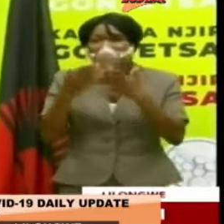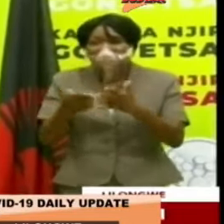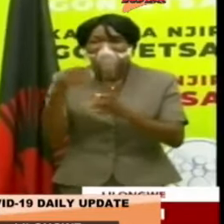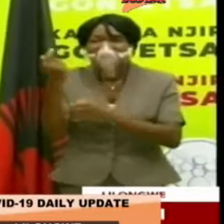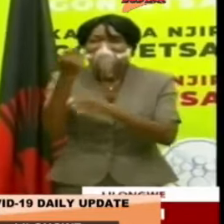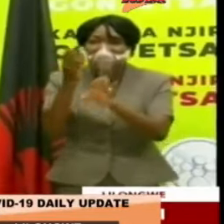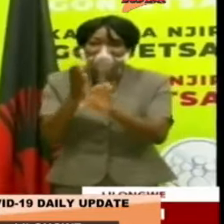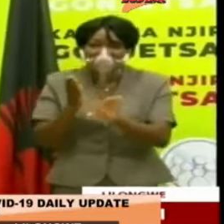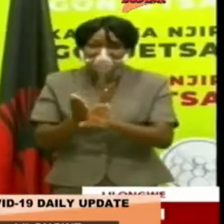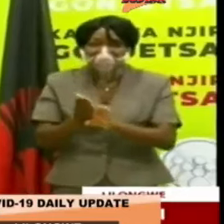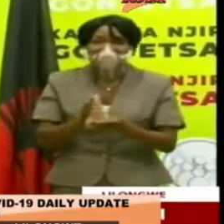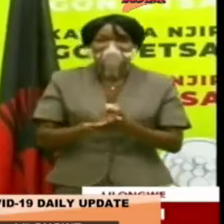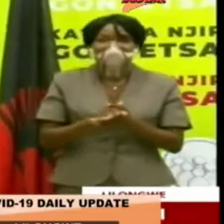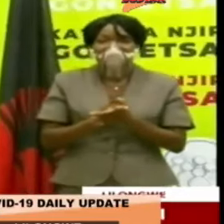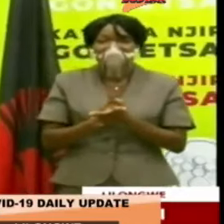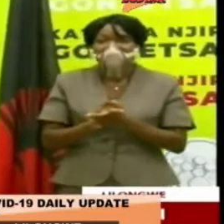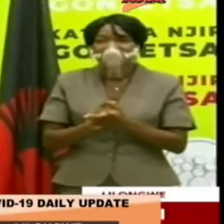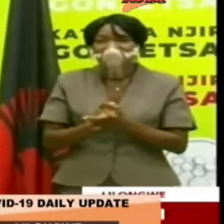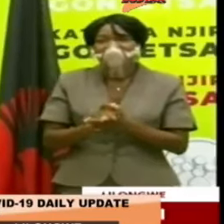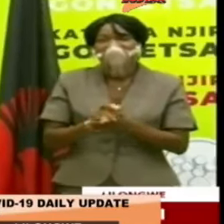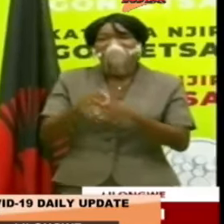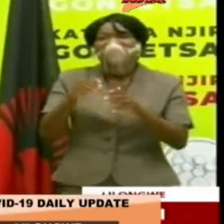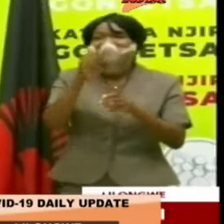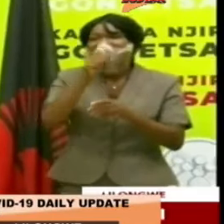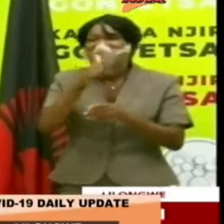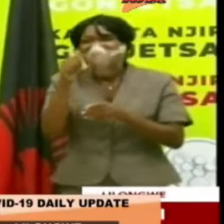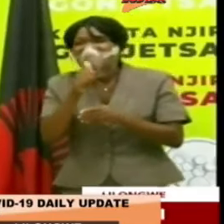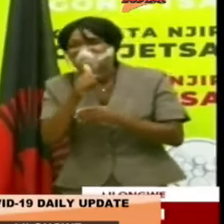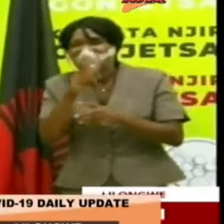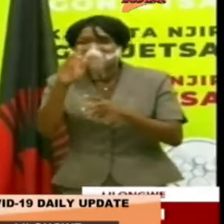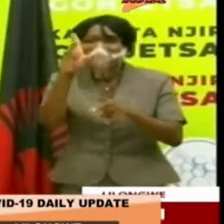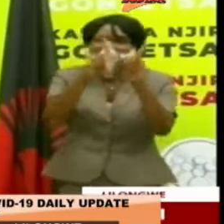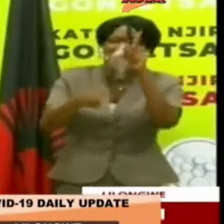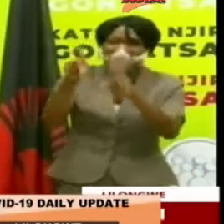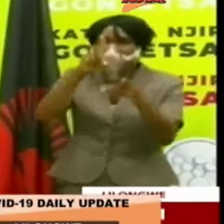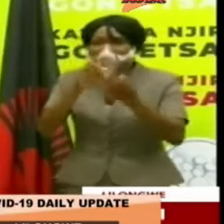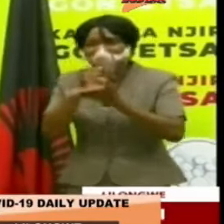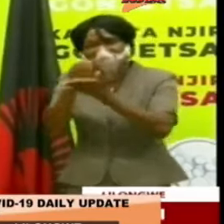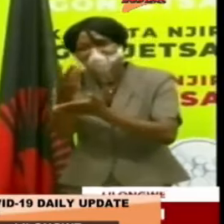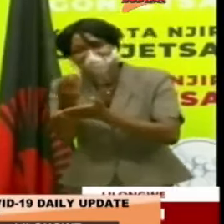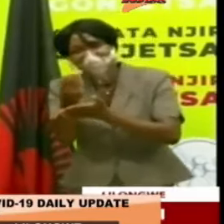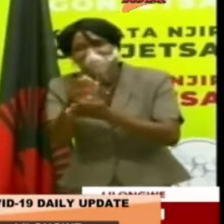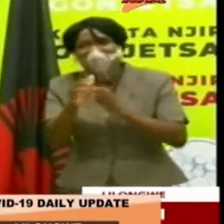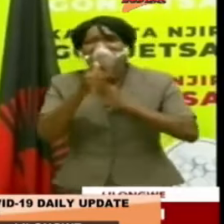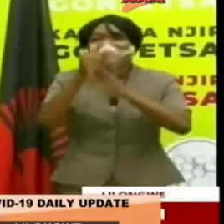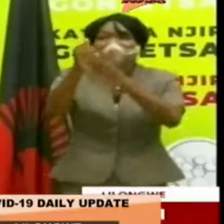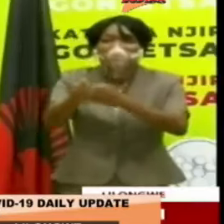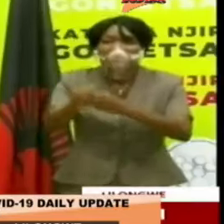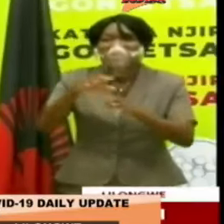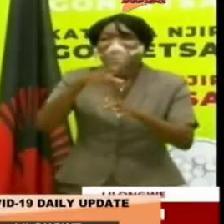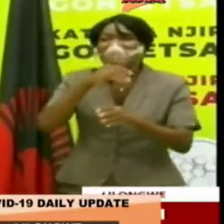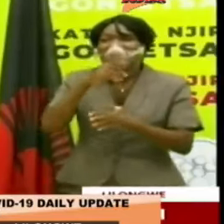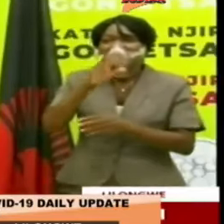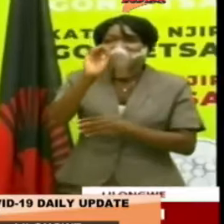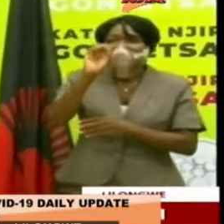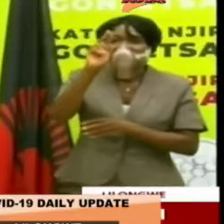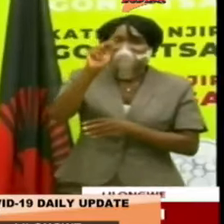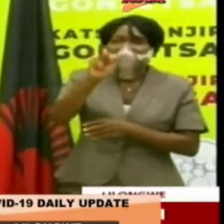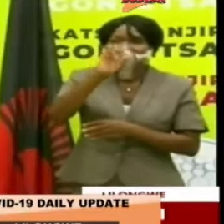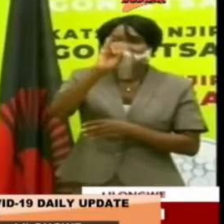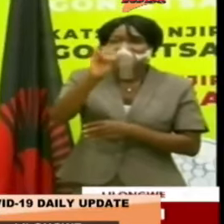initiative imene atsogozedwa ndi bambo onjezanani kenani komanso pali makampani osiyanasiyana admaki